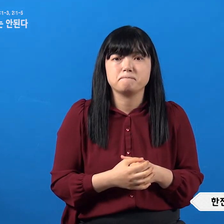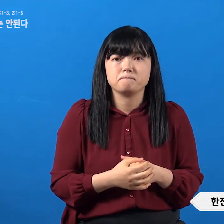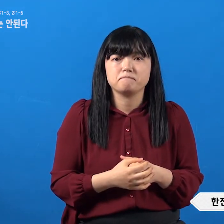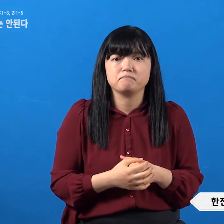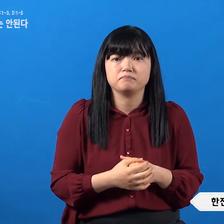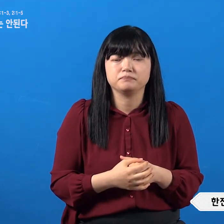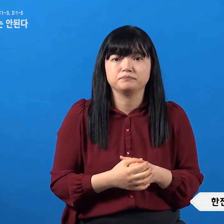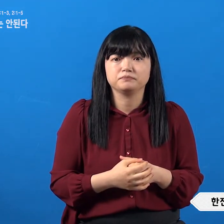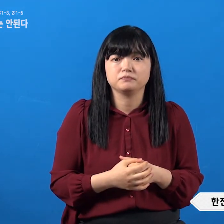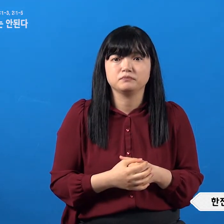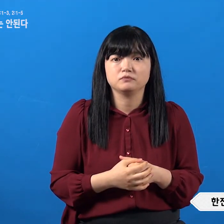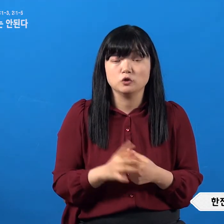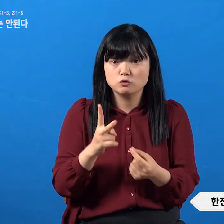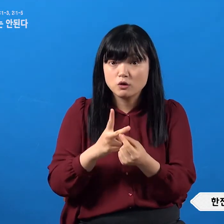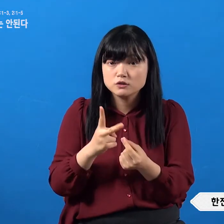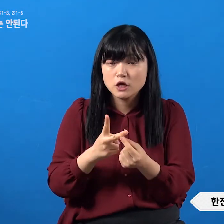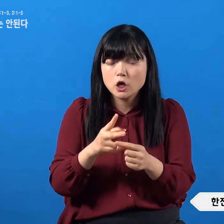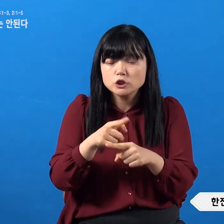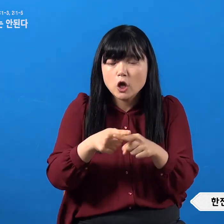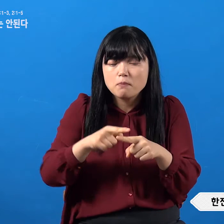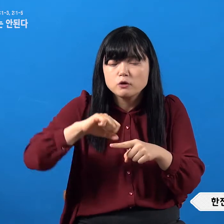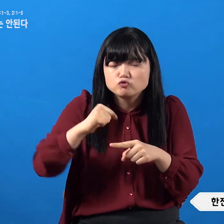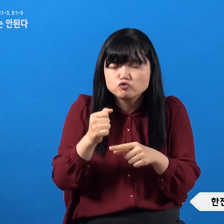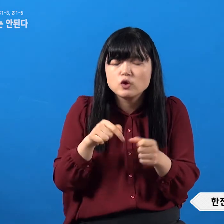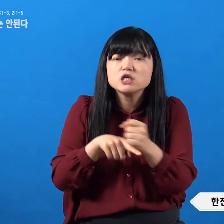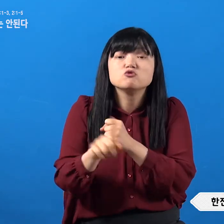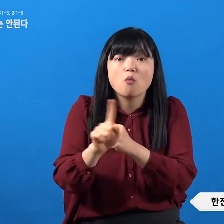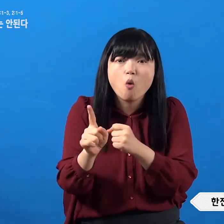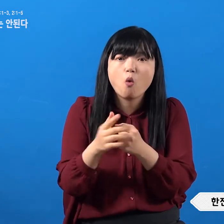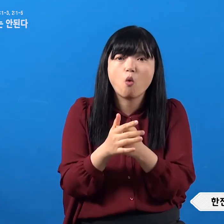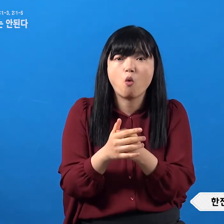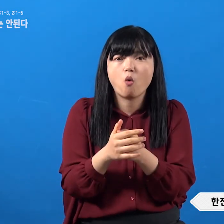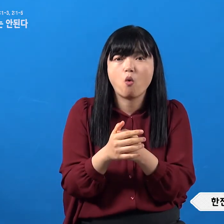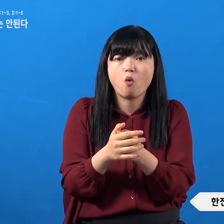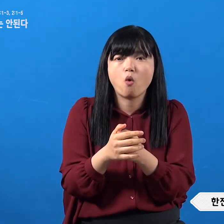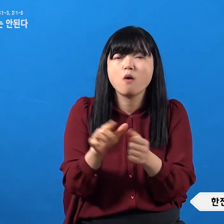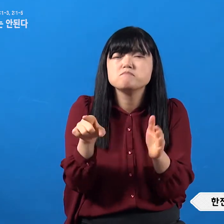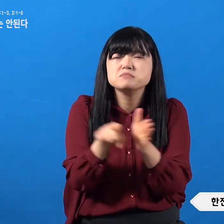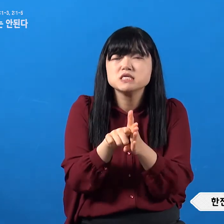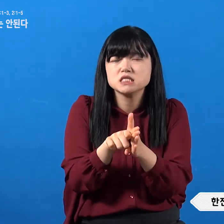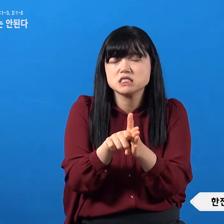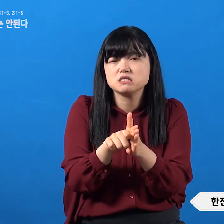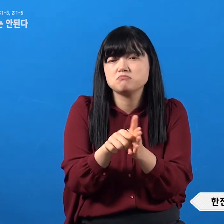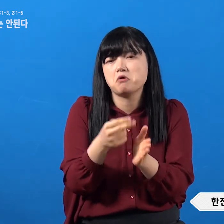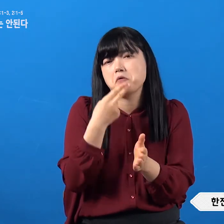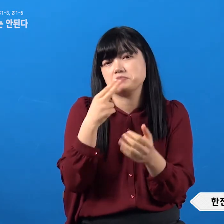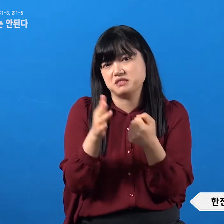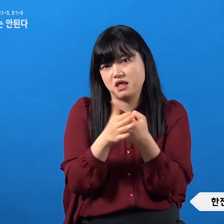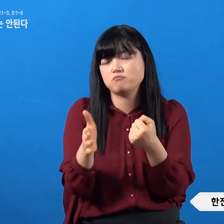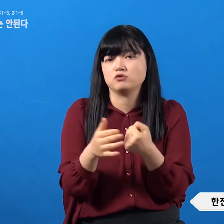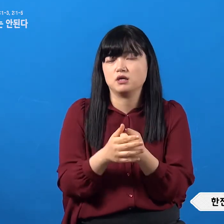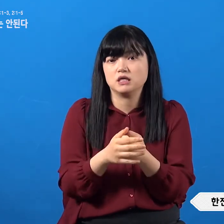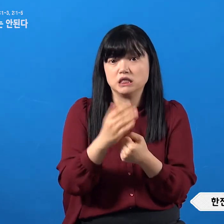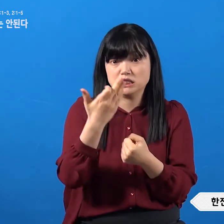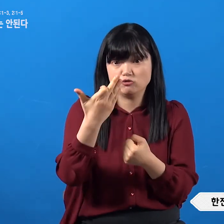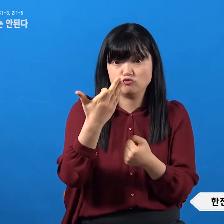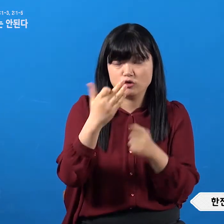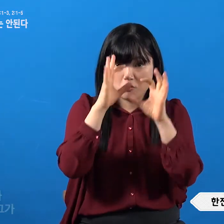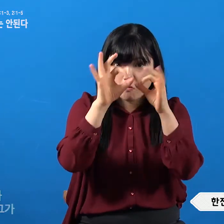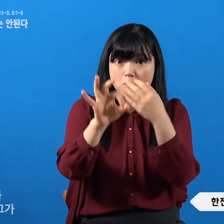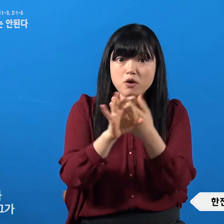두 번째로 이스라엘 백성들이 절반의 순종에 그친 이유는 믿음이 없어서였습니다. 19절